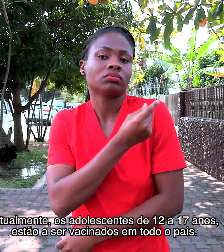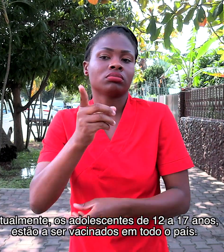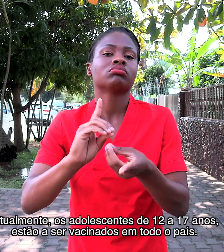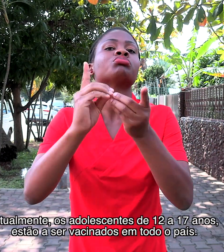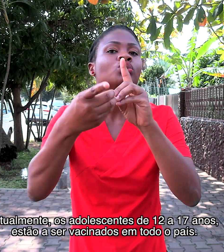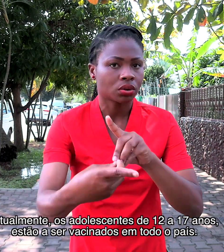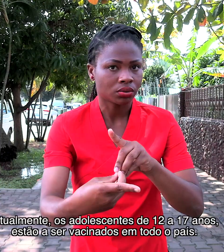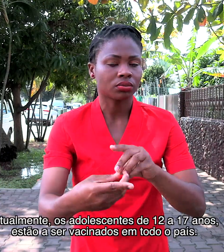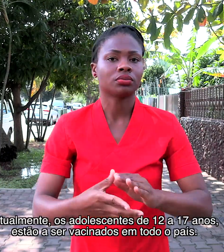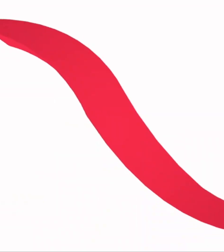todo o país.